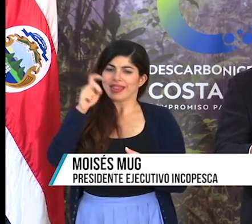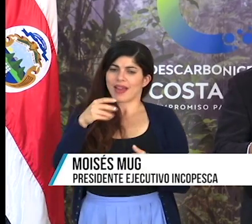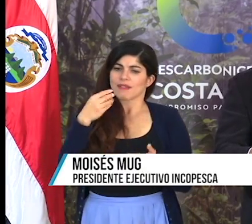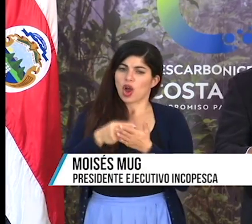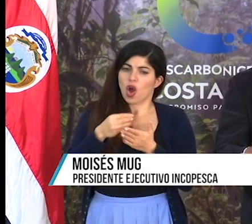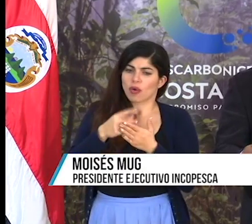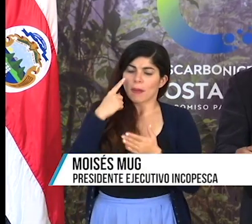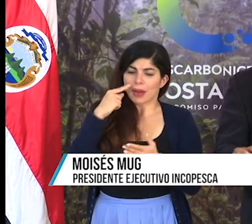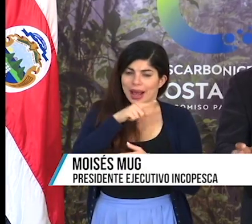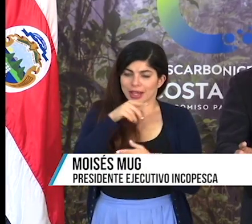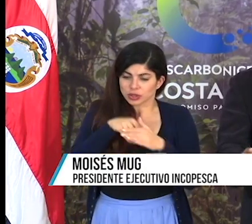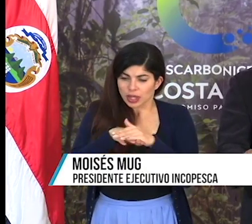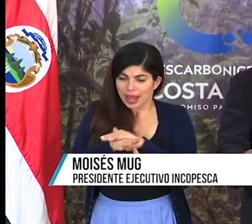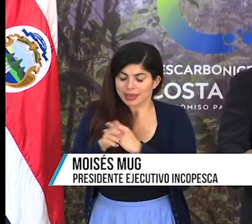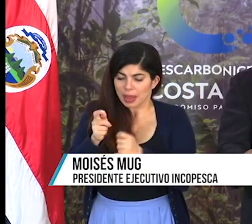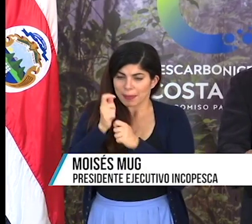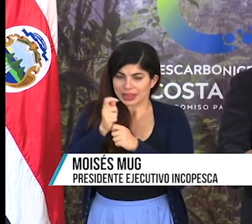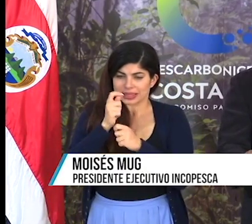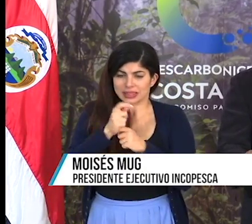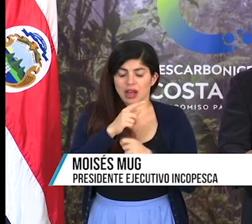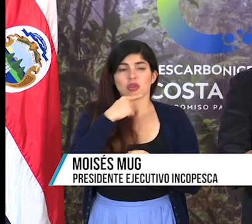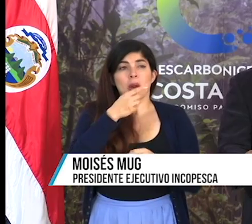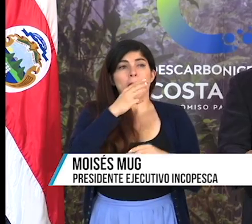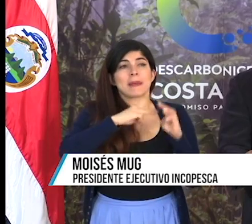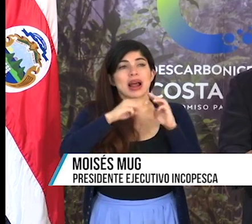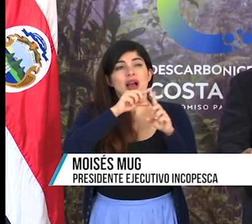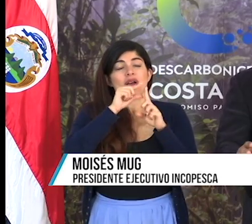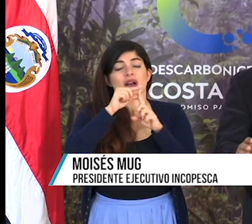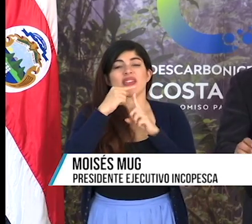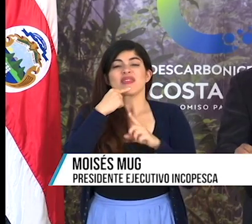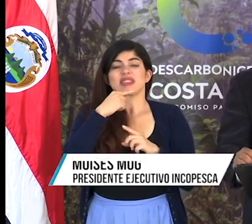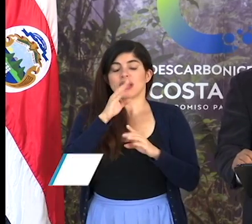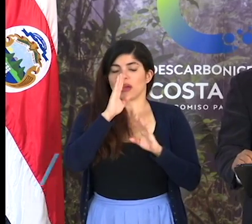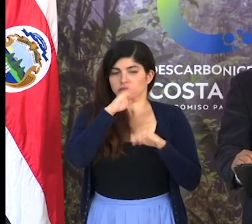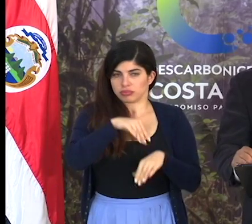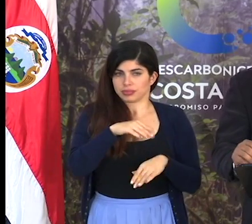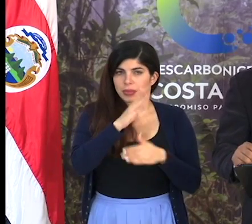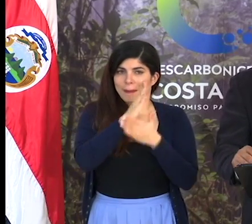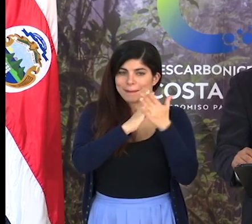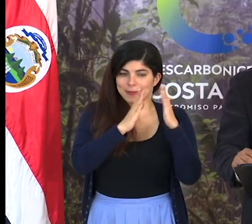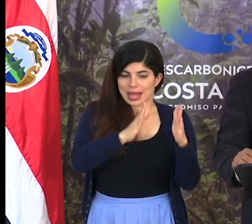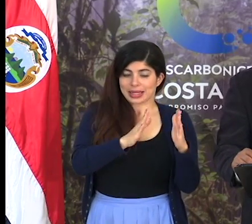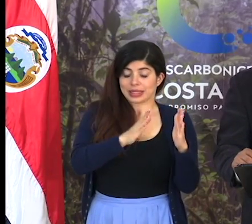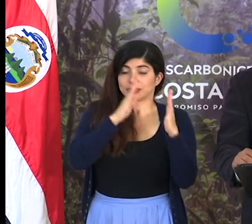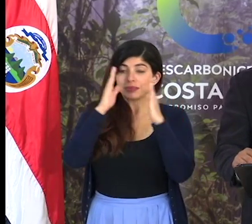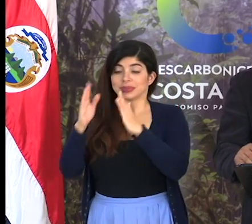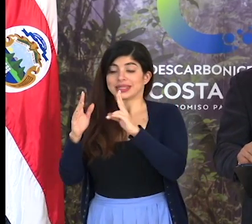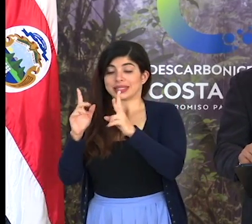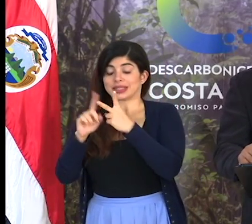el acceso al atún lo que dicten los mercados internacionales. Eso por una parte. Segundo,